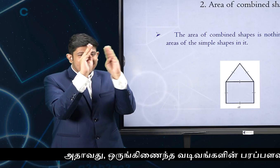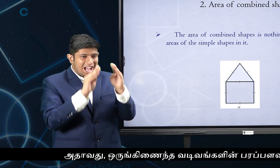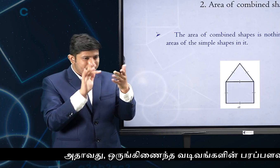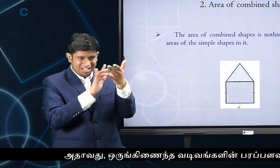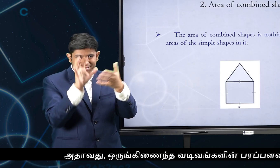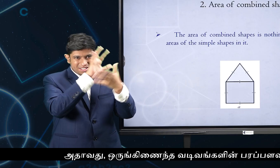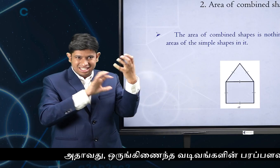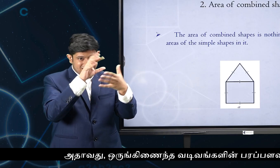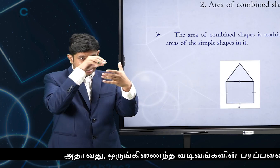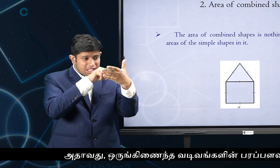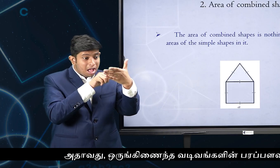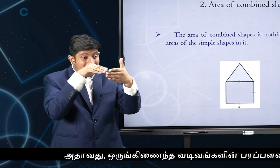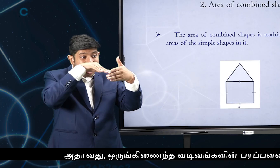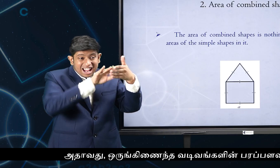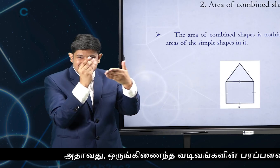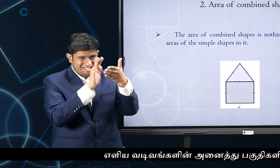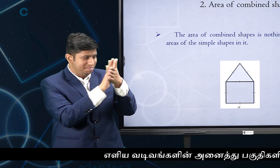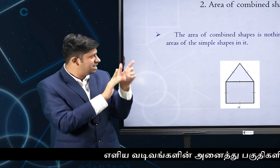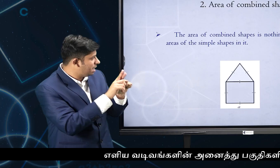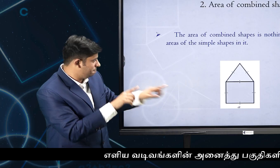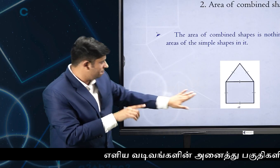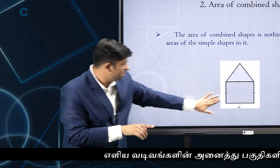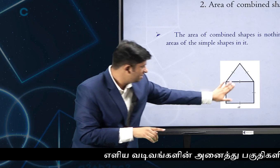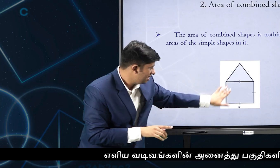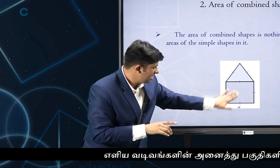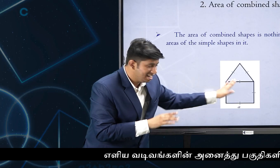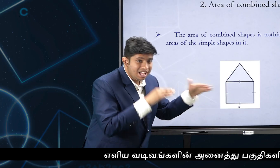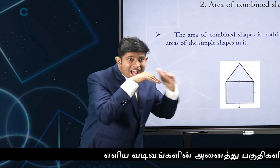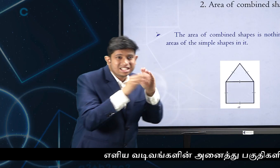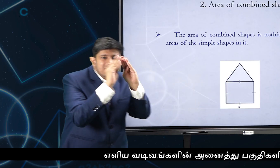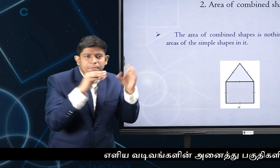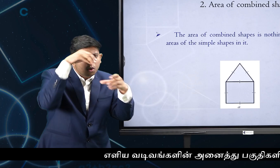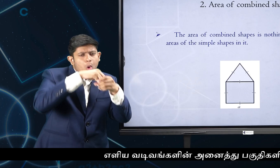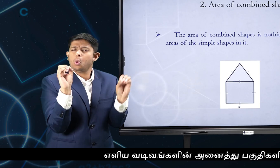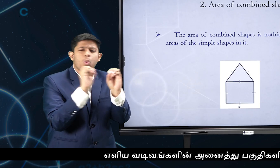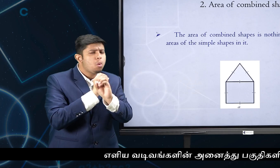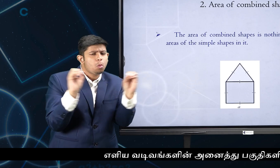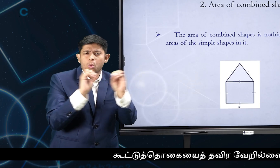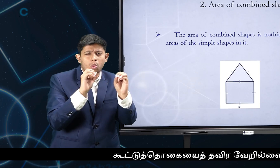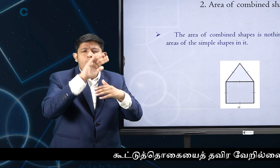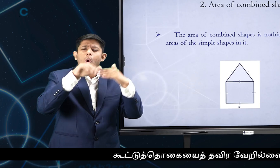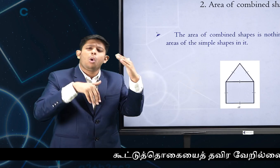வடிவங்களின் பரப்பளவு அதிலுள்ள எளிய வடிவங்களின் அனைத்து பகுதிகளின் கூட்டுத்தொகையை